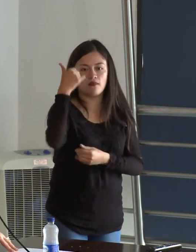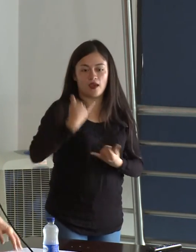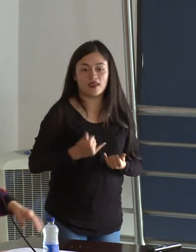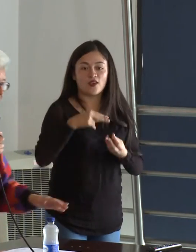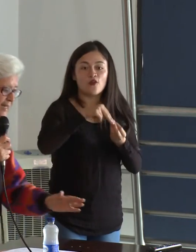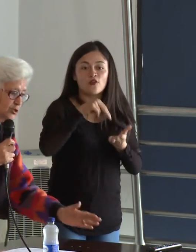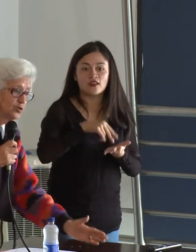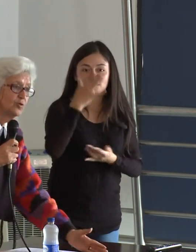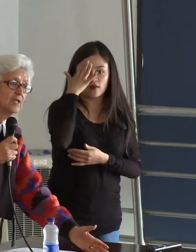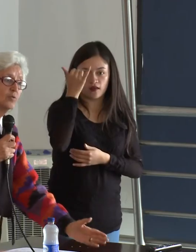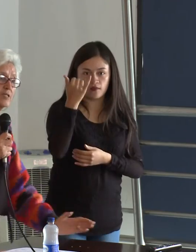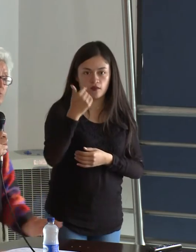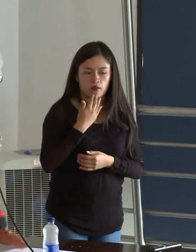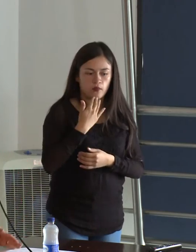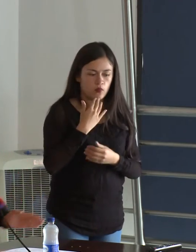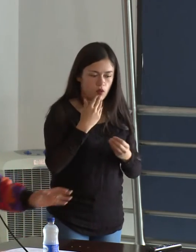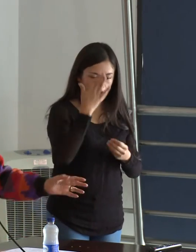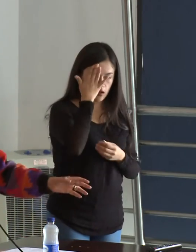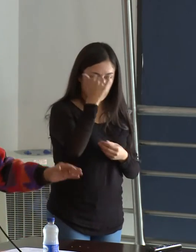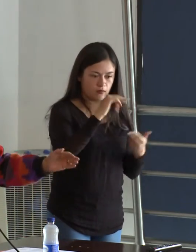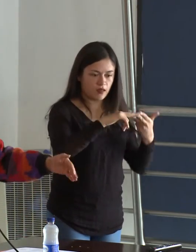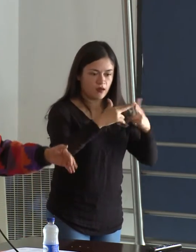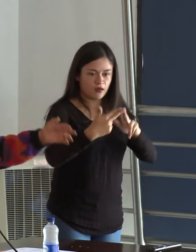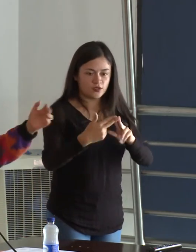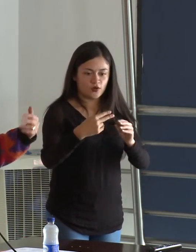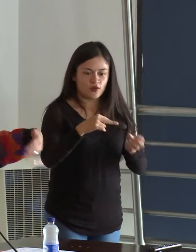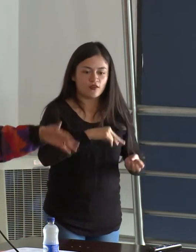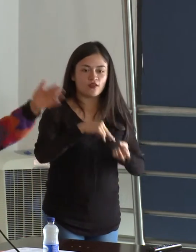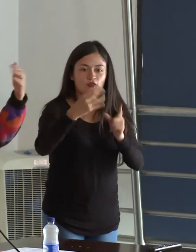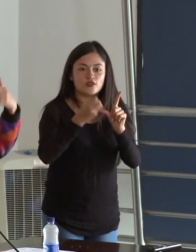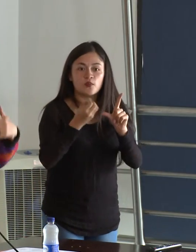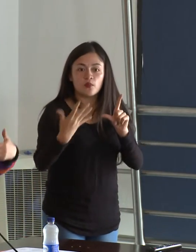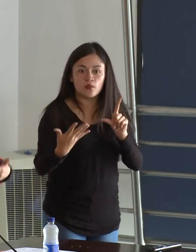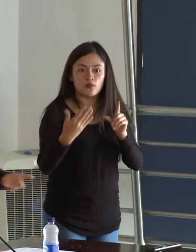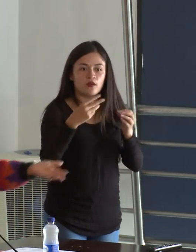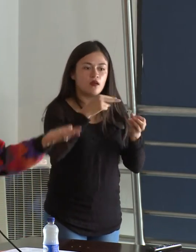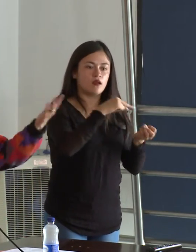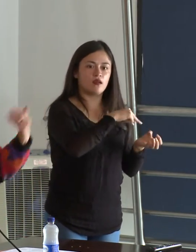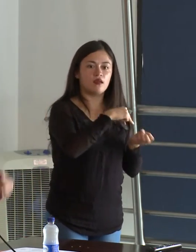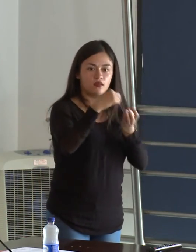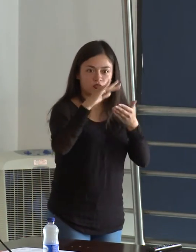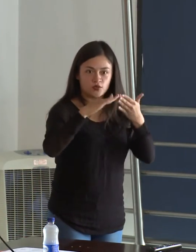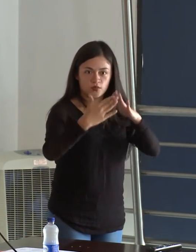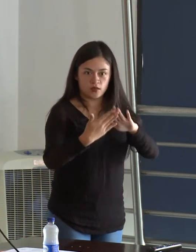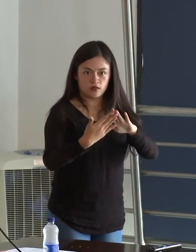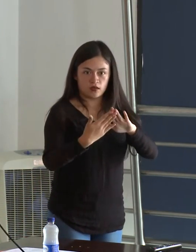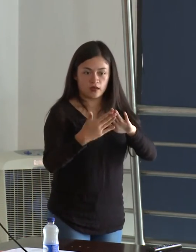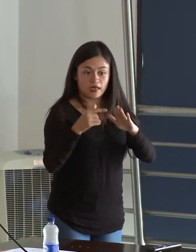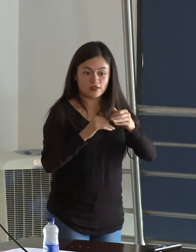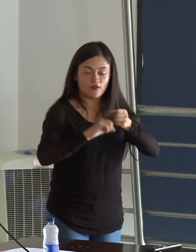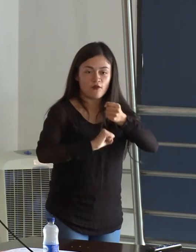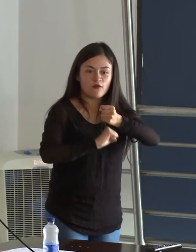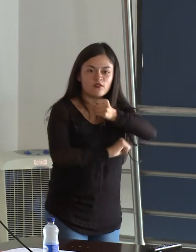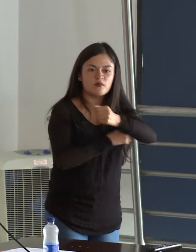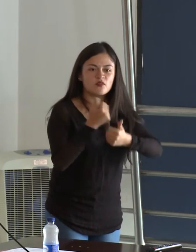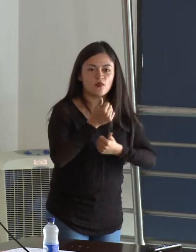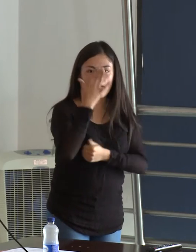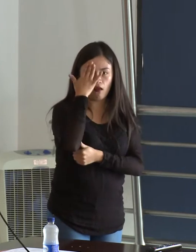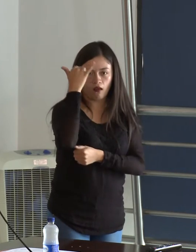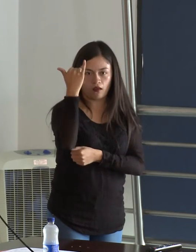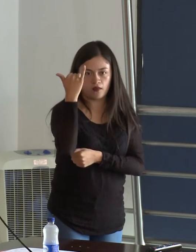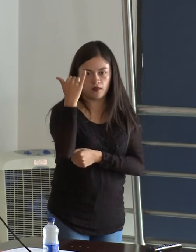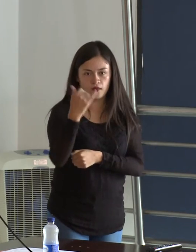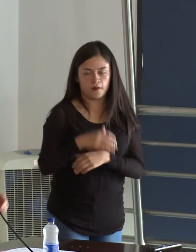La academia en relación con la educación popular, la educación comunitaria que tiene a la base toda esta propuesta de la educación